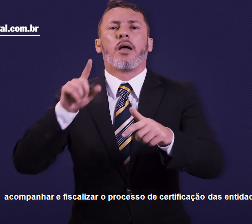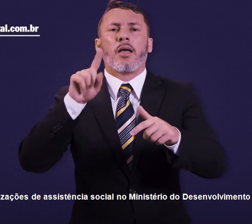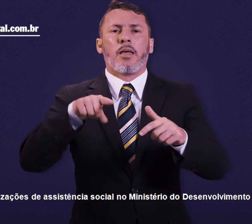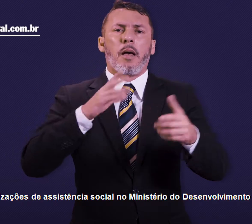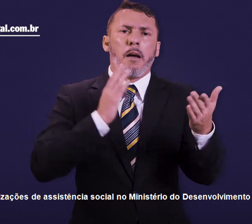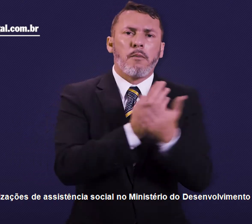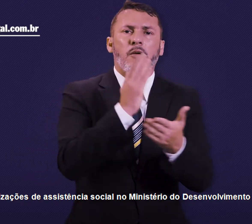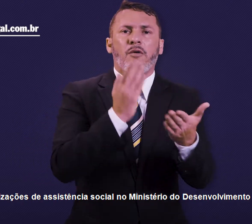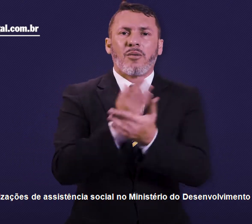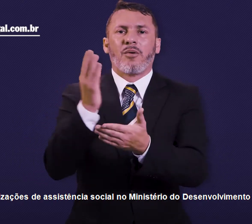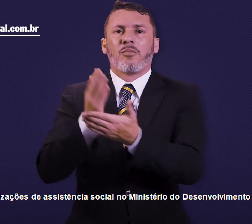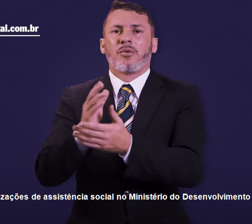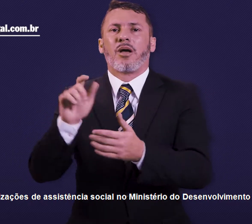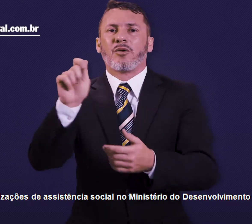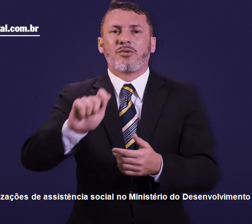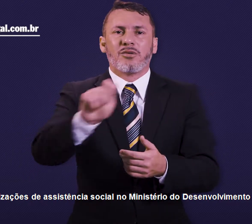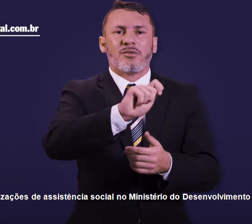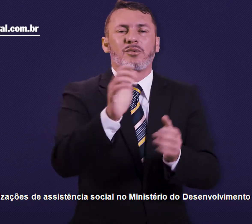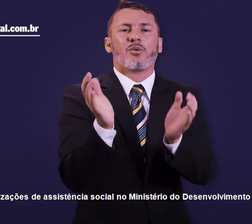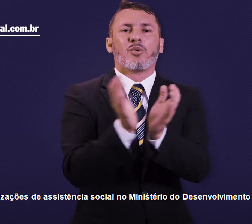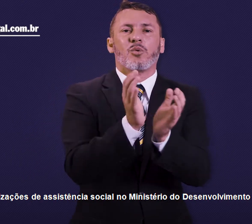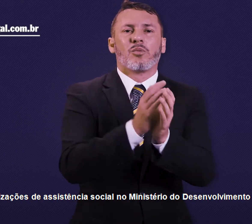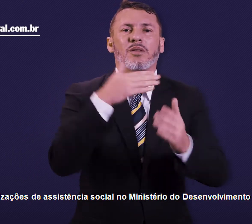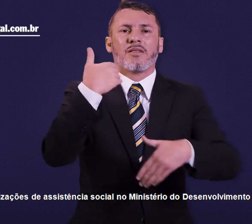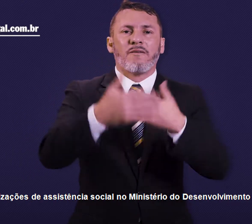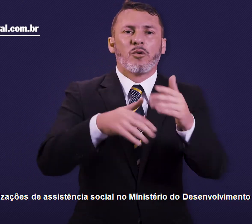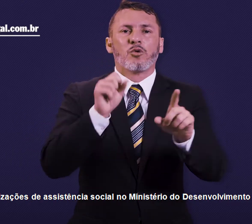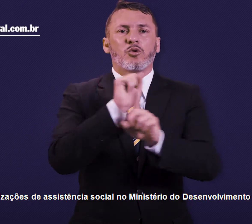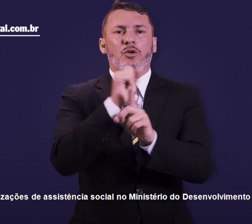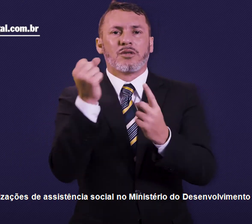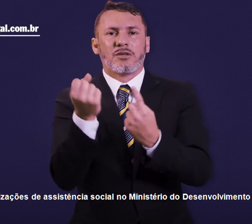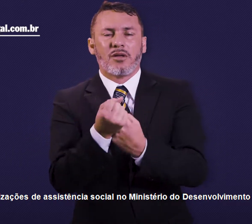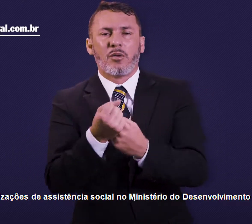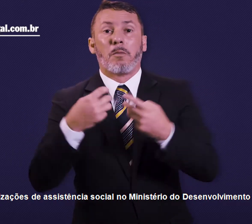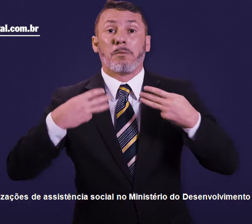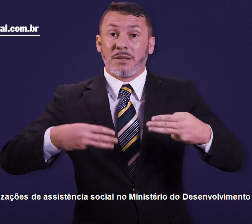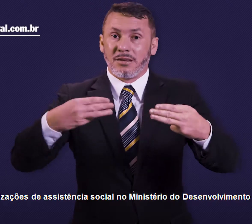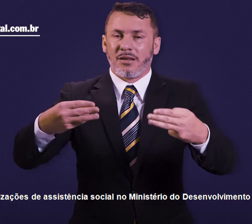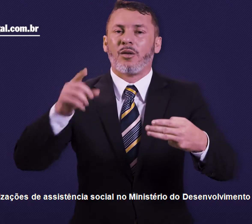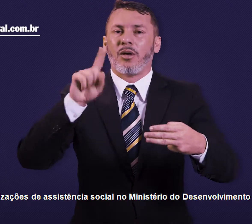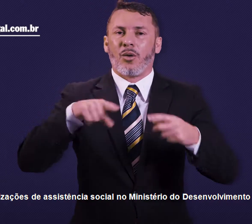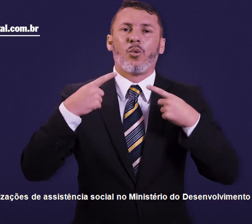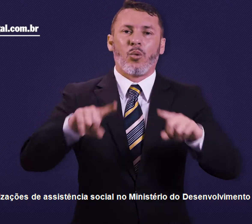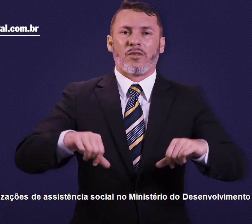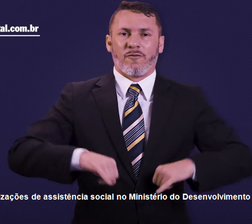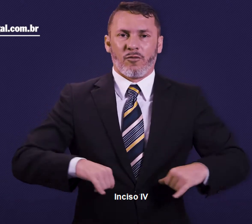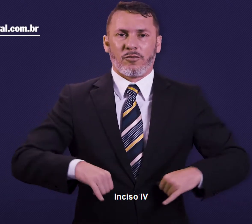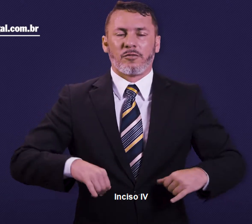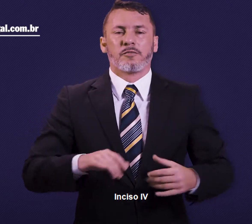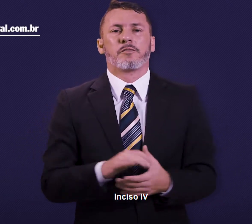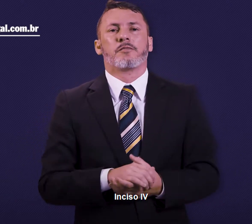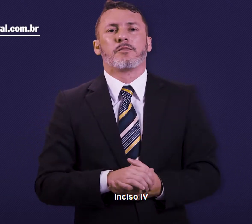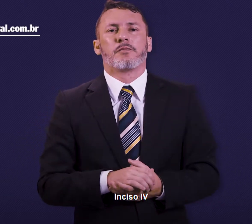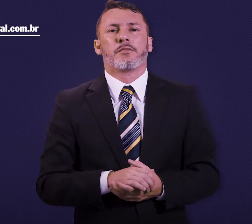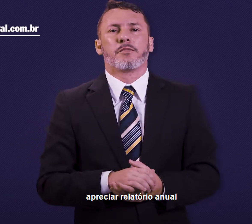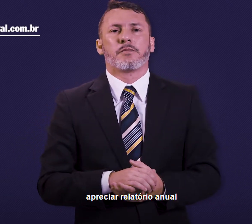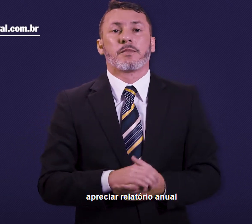e organizações de assistência social no Ministério do Desenvolvimento Social e Combate à Fome. Inciso 4.